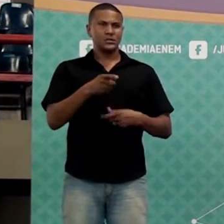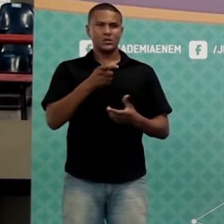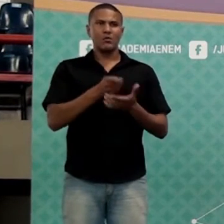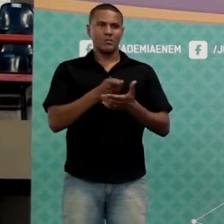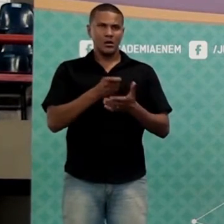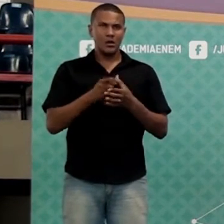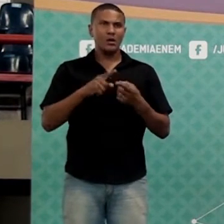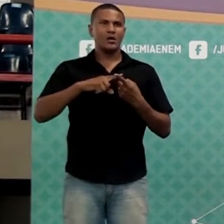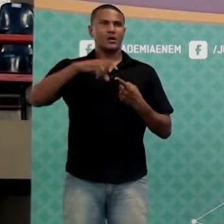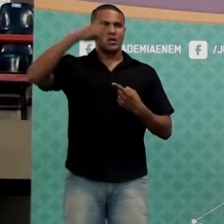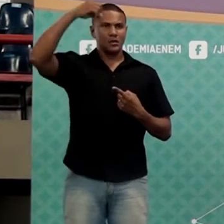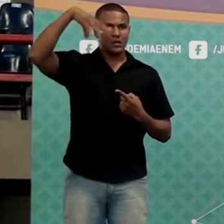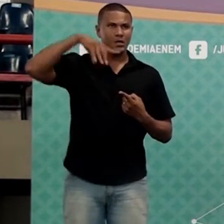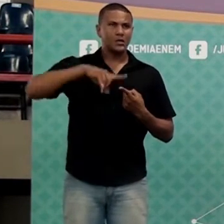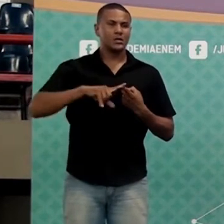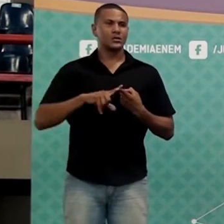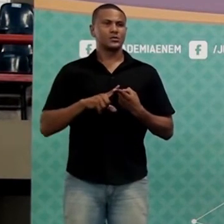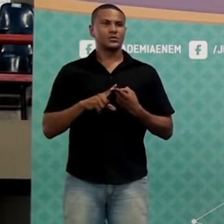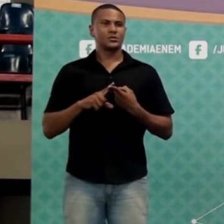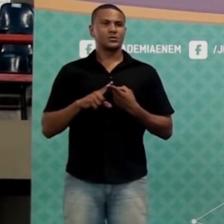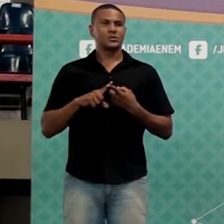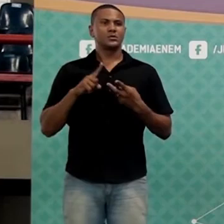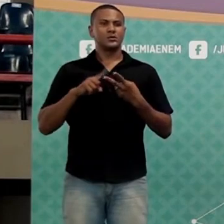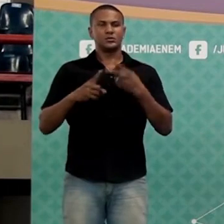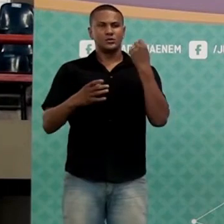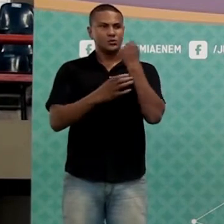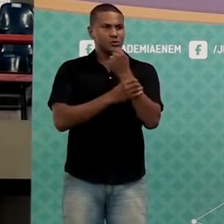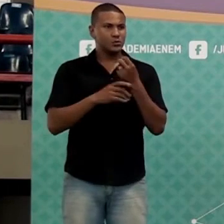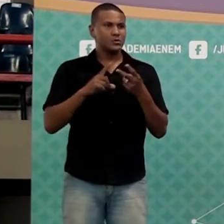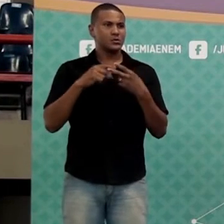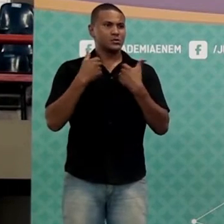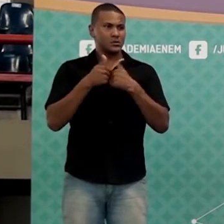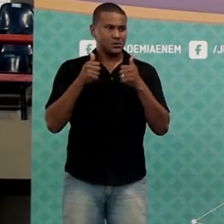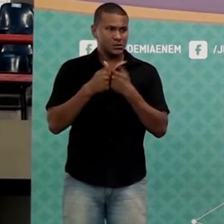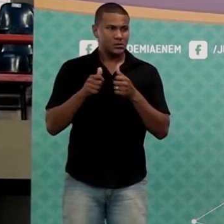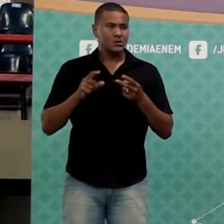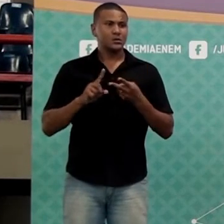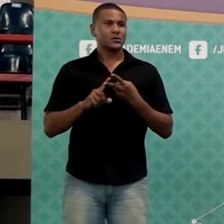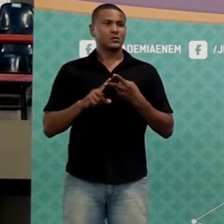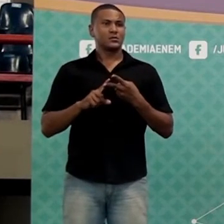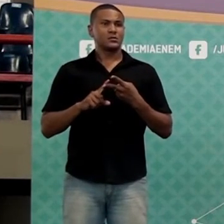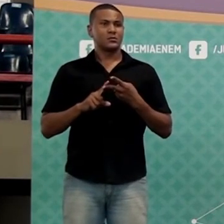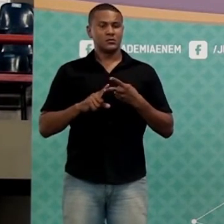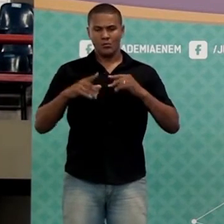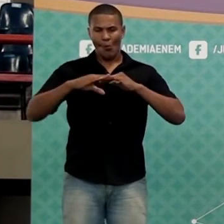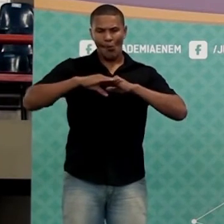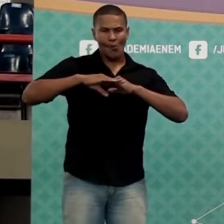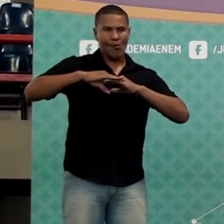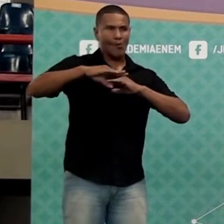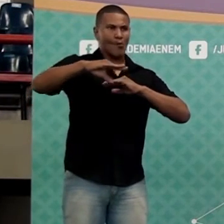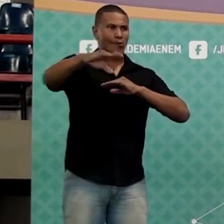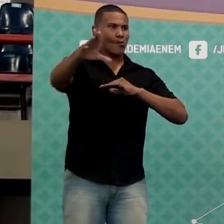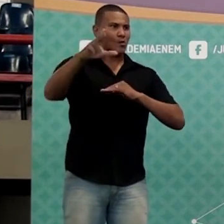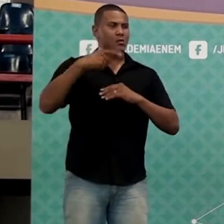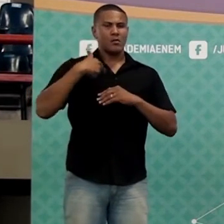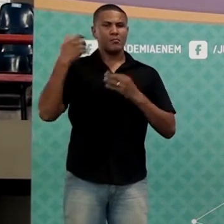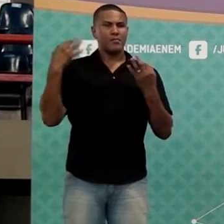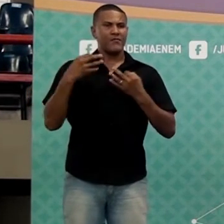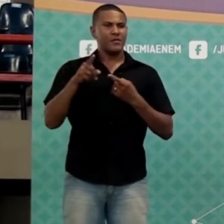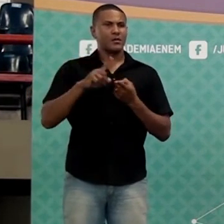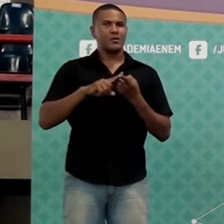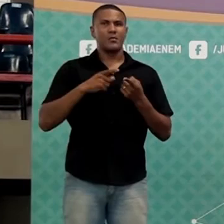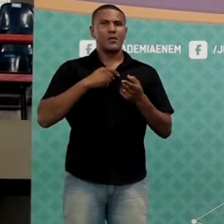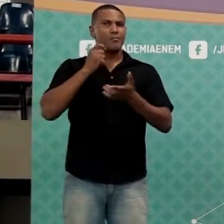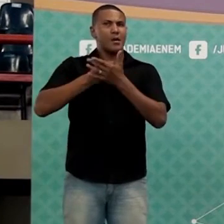dar energia, rede de esgoto, segurança pública, transporte público, cuidar de pavimentação, pagar os